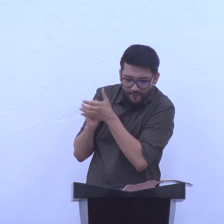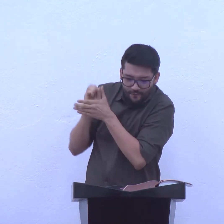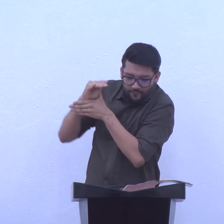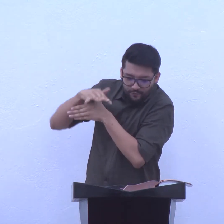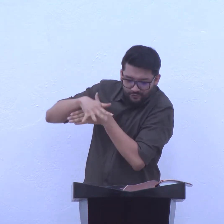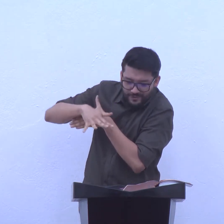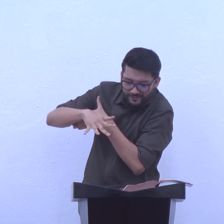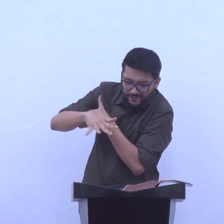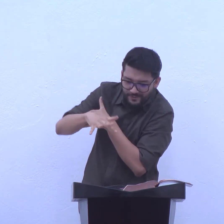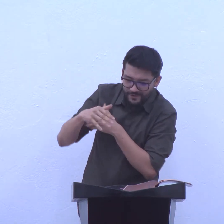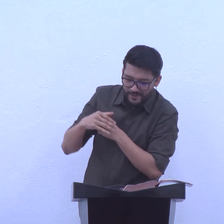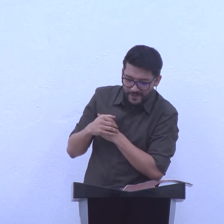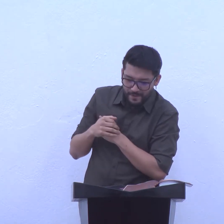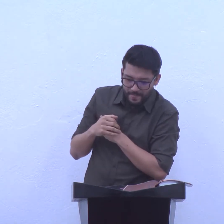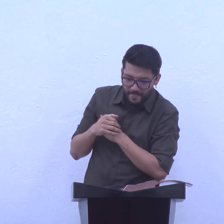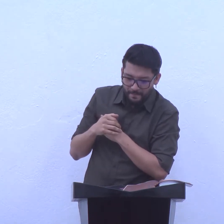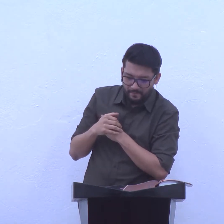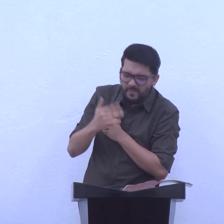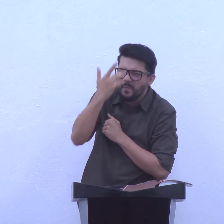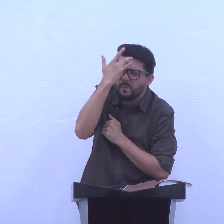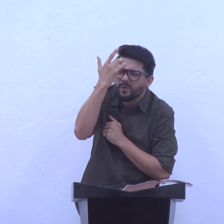Dios es la fuente de agua viva.